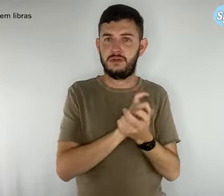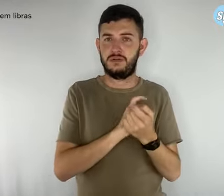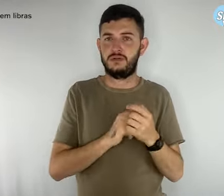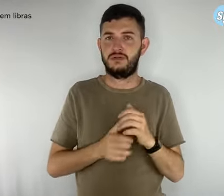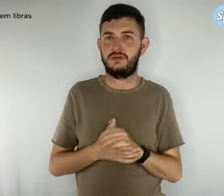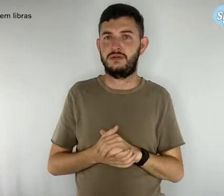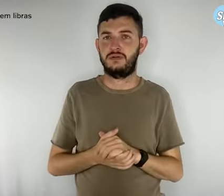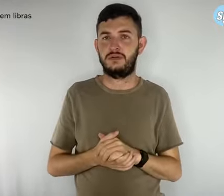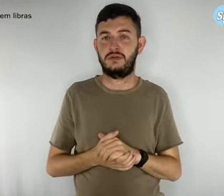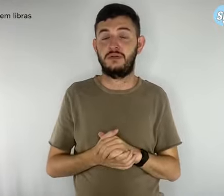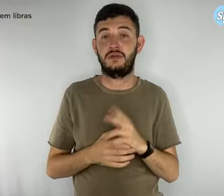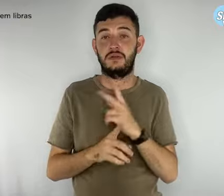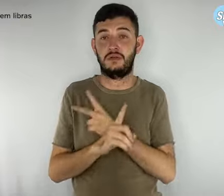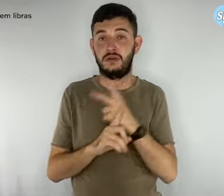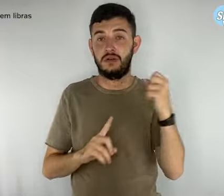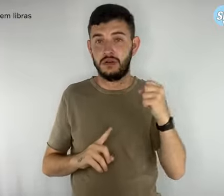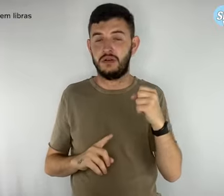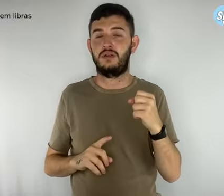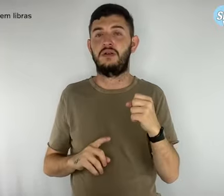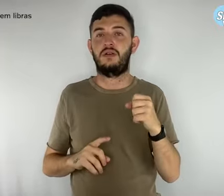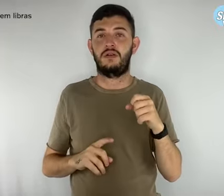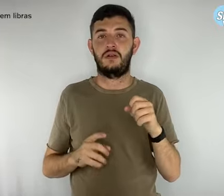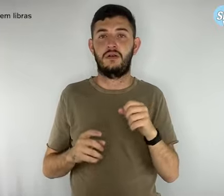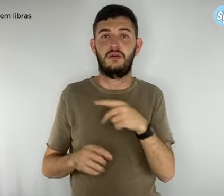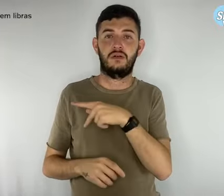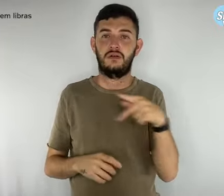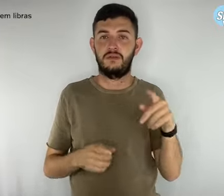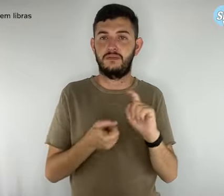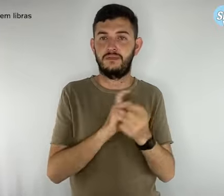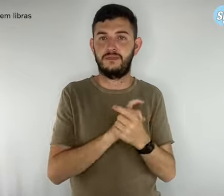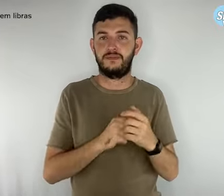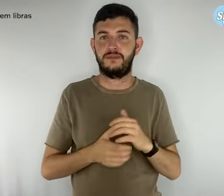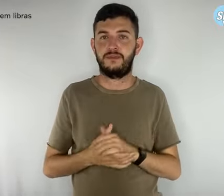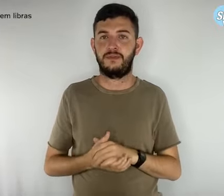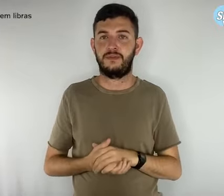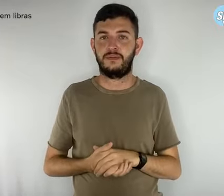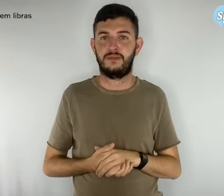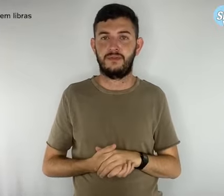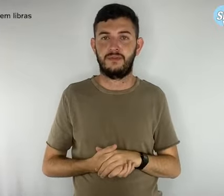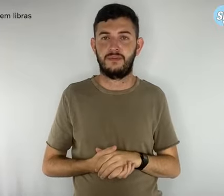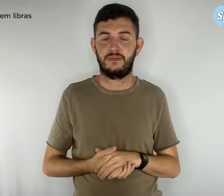presidencialismo. Venceu o presidencialismo.